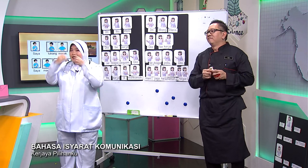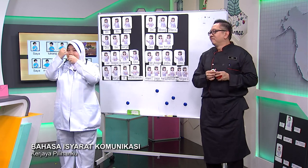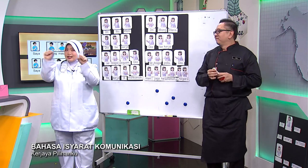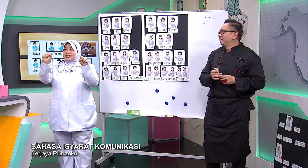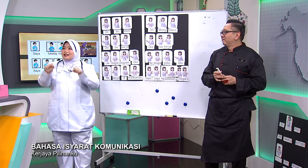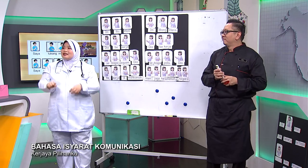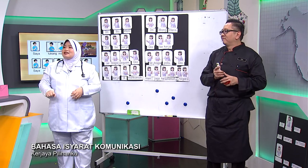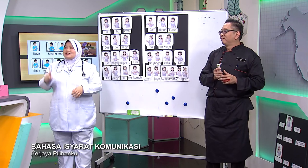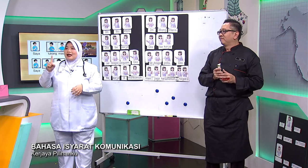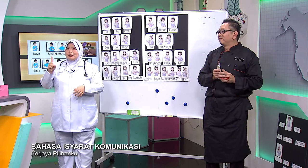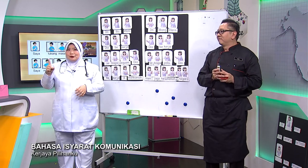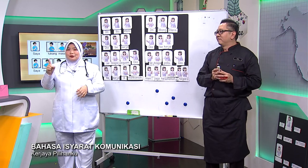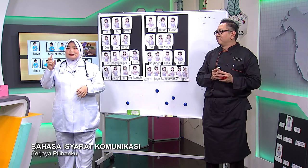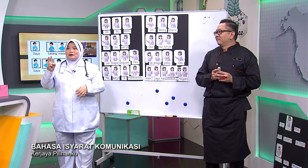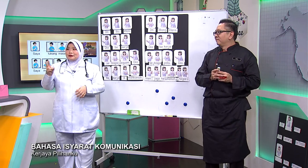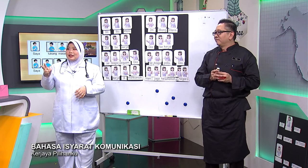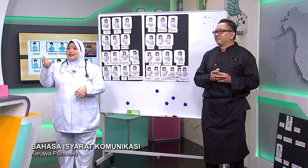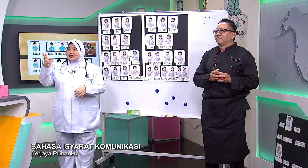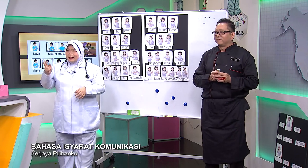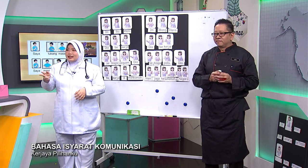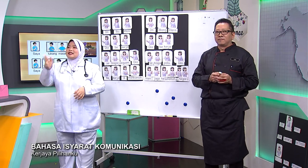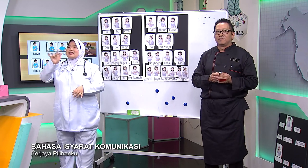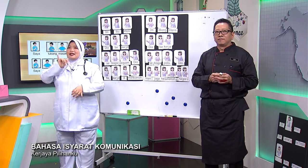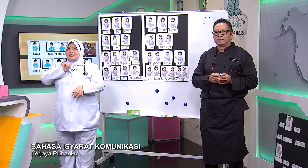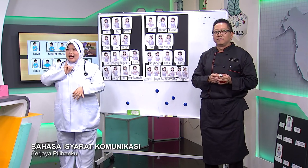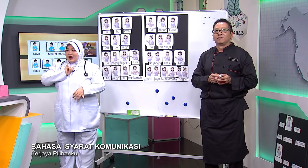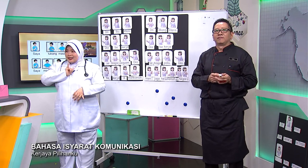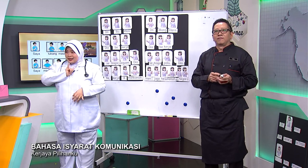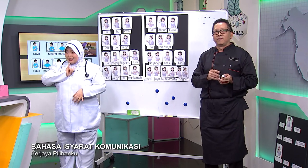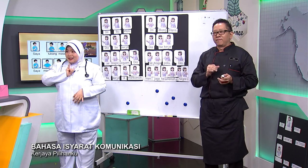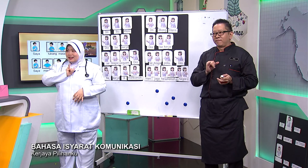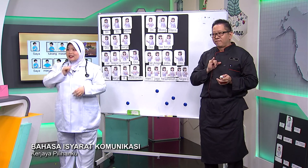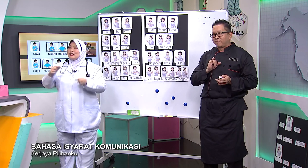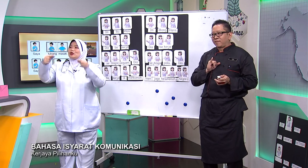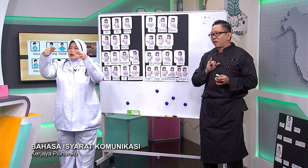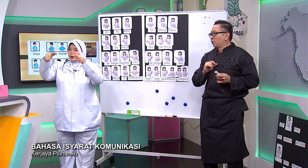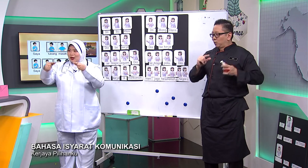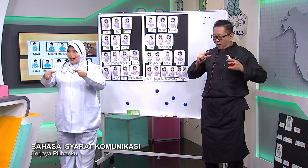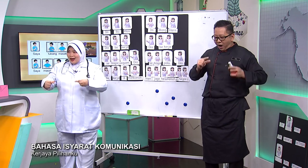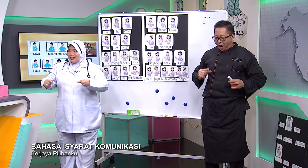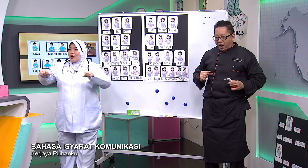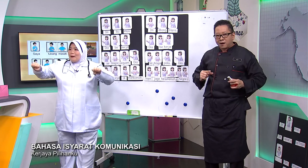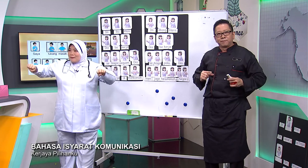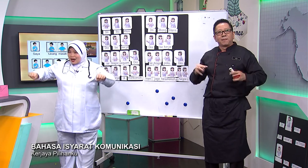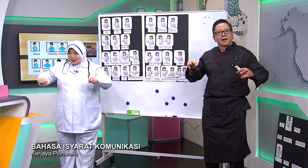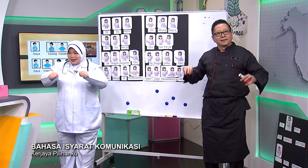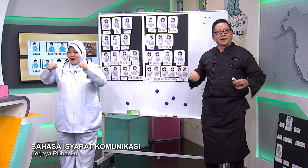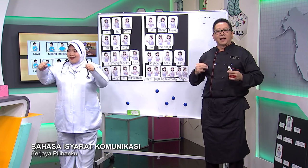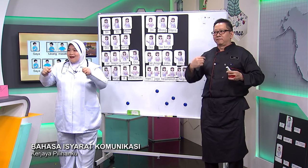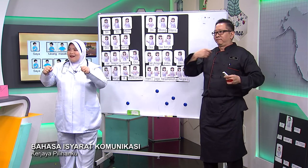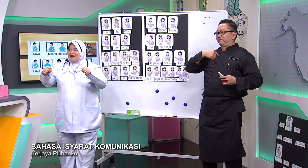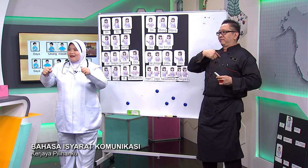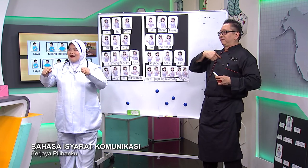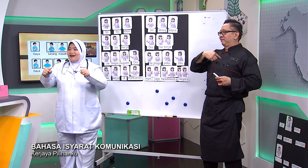Okey, sedia ya. Satu, dua, tiga. Saya tukang